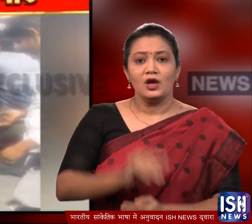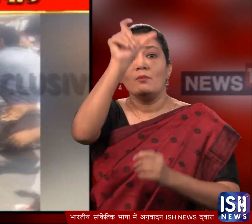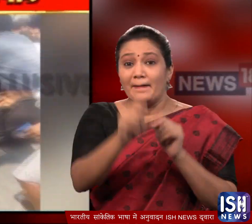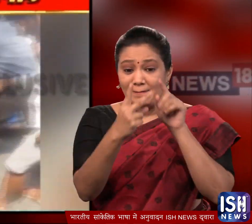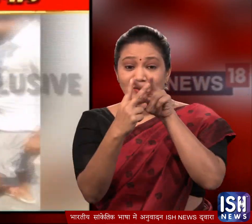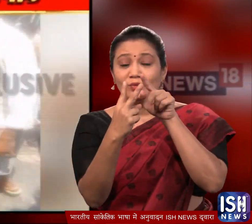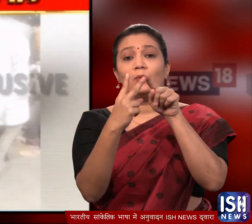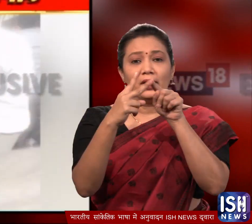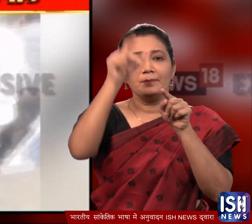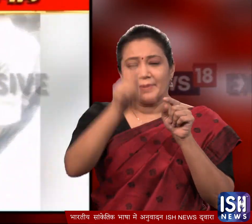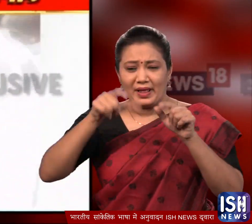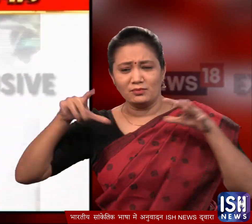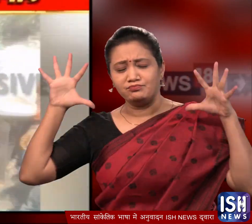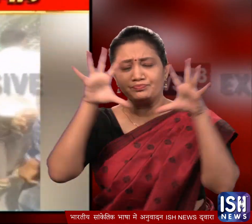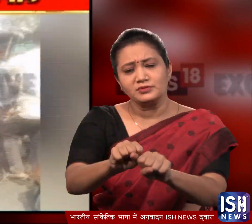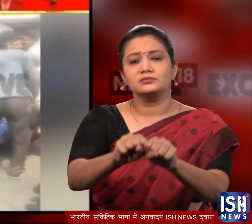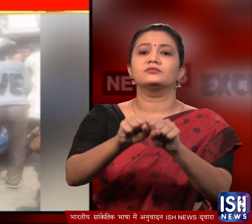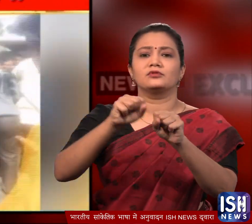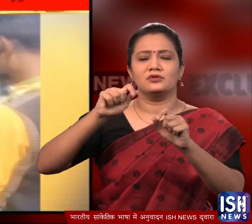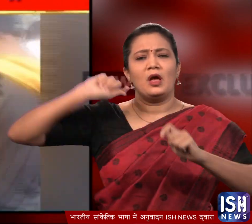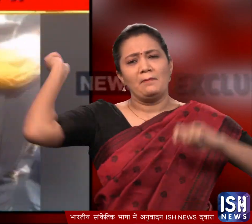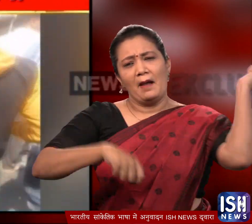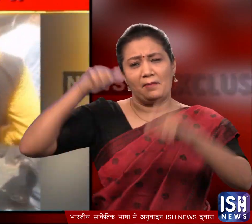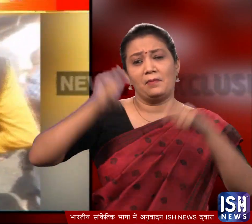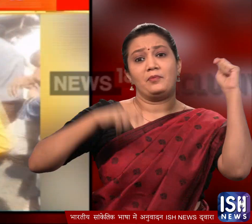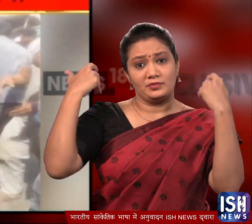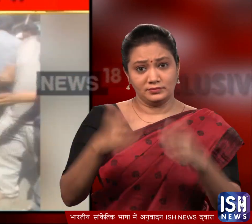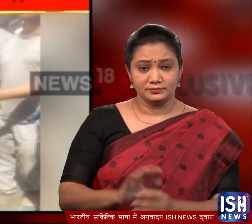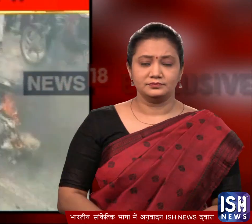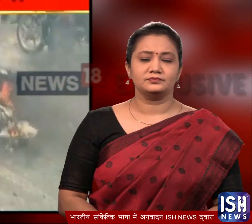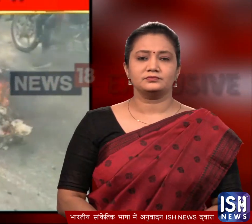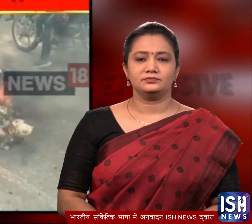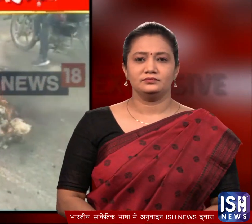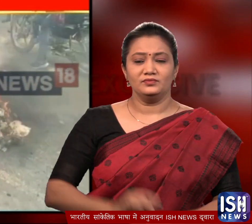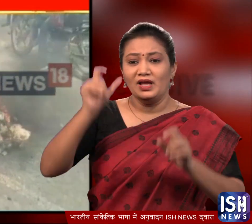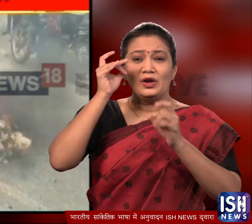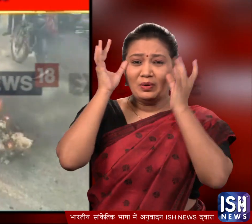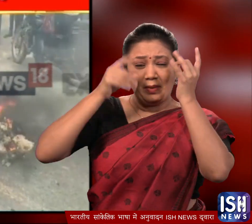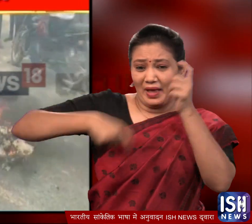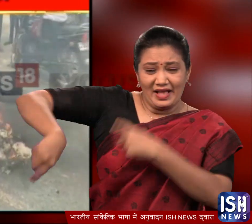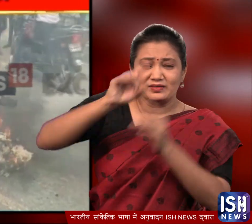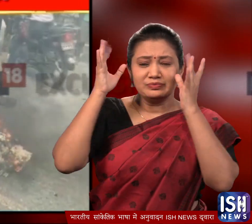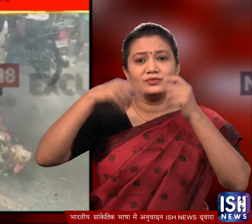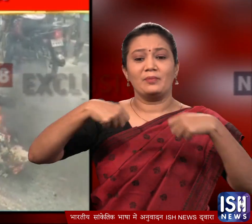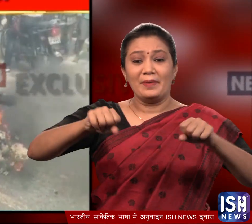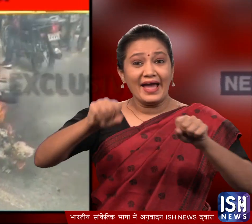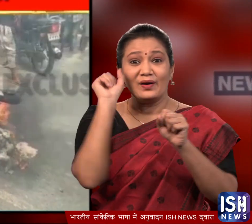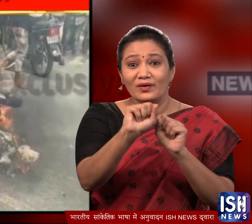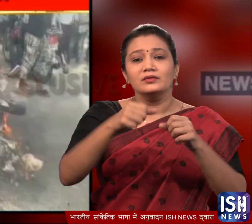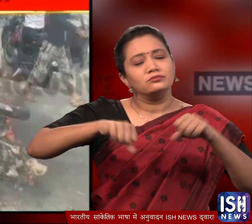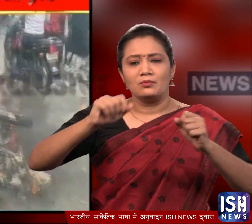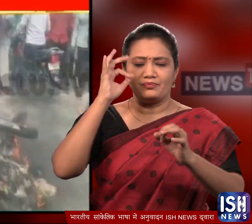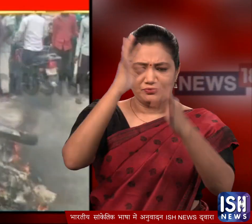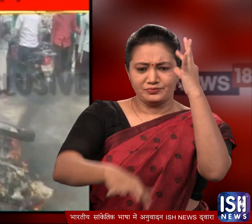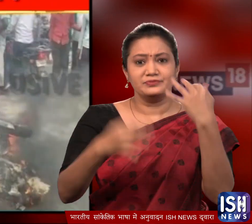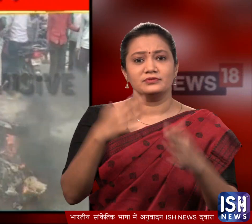जिनमें एक को वहां जमा हुए कुछ लोगों ने पकड़ लिया और उसकी खूब पिटाई की। गुस्साए लोगों ने आरोपियों की मोटरसाइकिल को भी आग